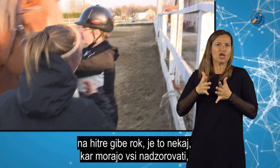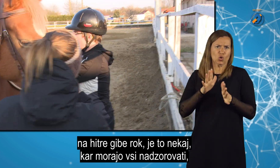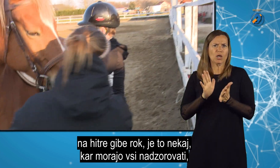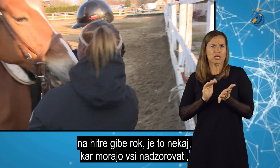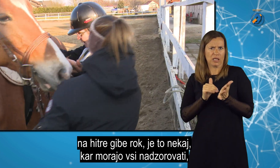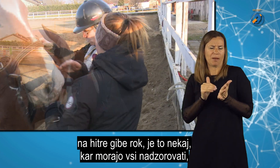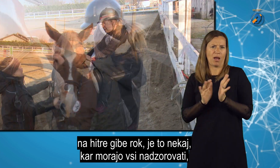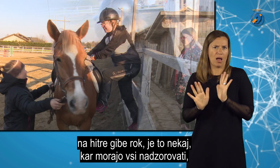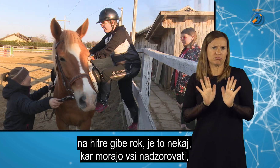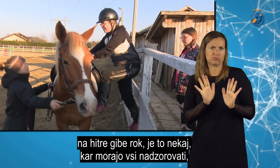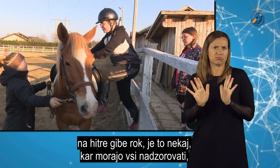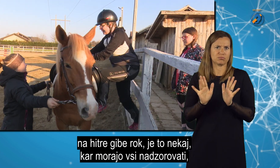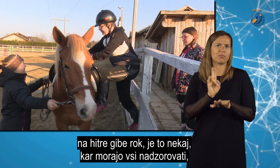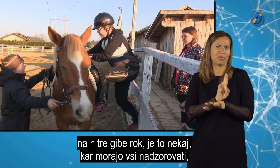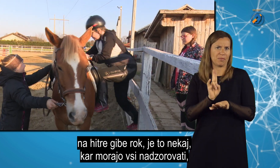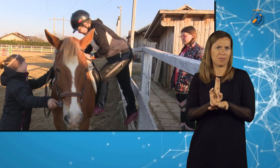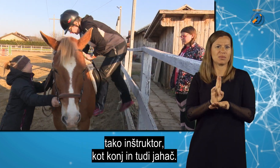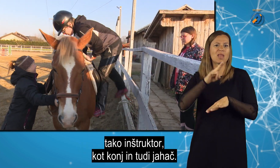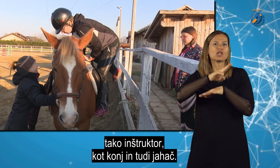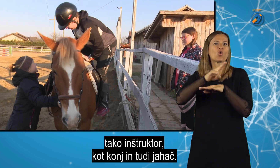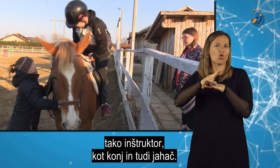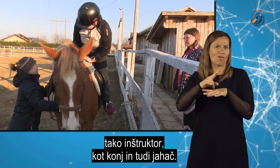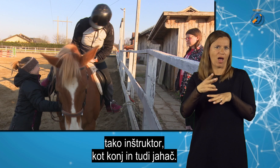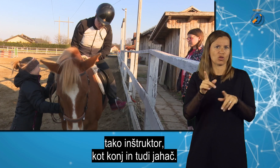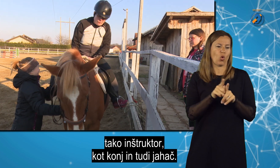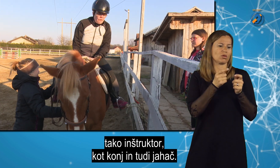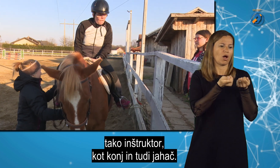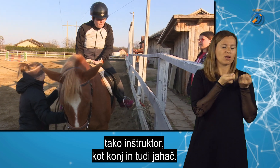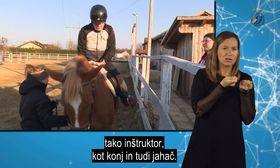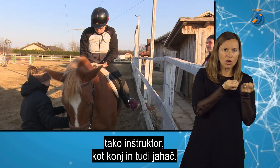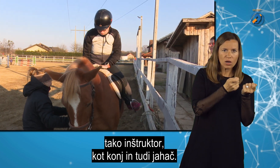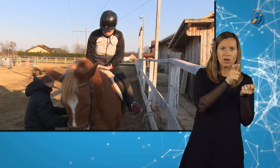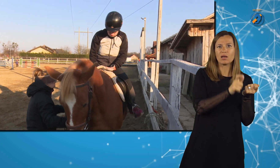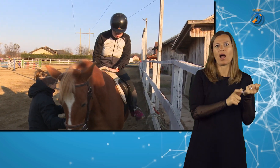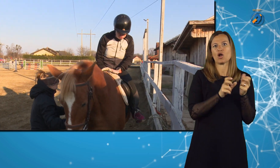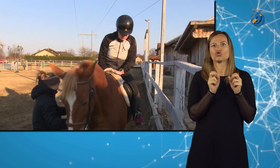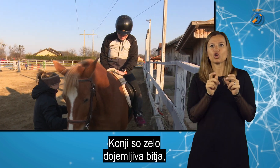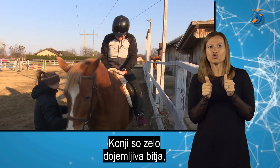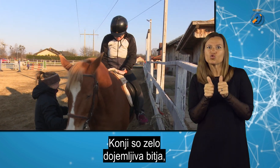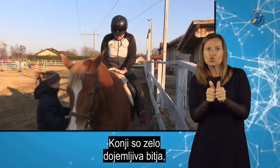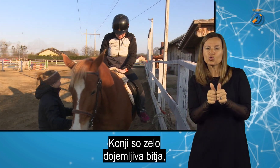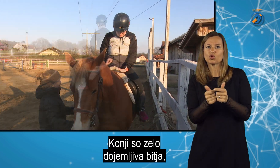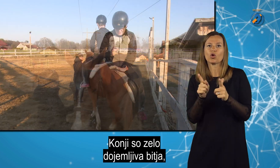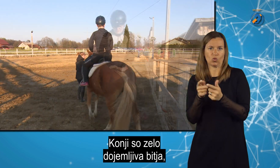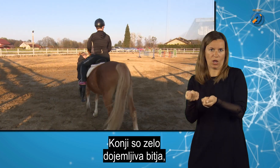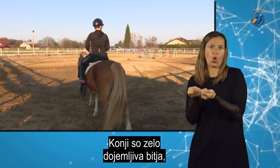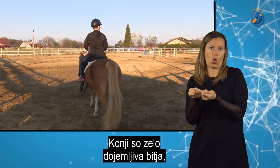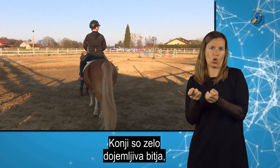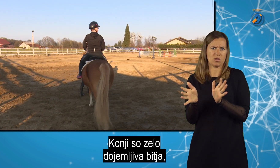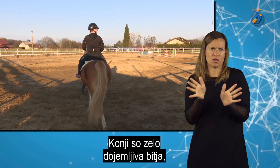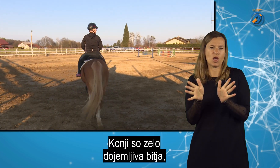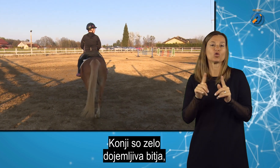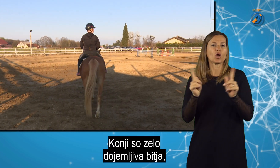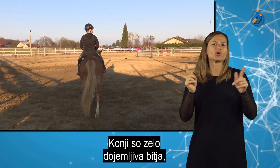nekaj, kar morata obe strani nadzorovati, tako inštruktor kot konj, kot jahač v tem primeru. Načeloma so konji